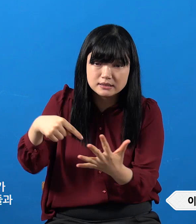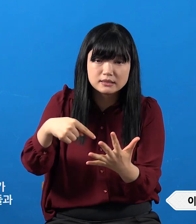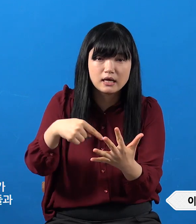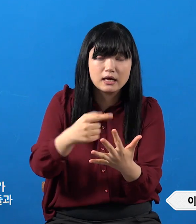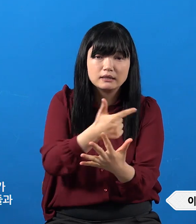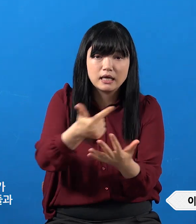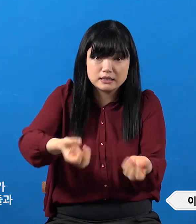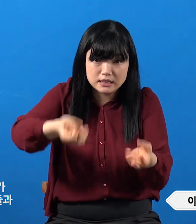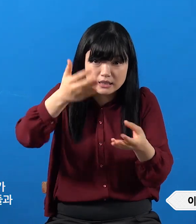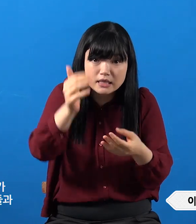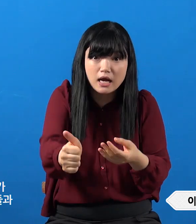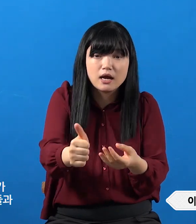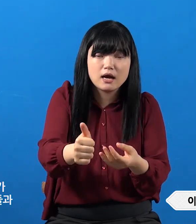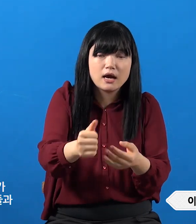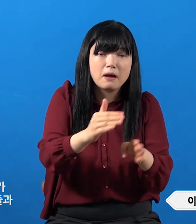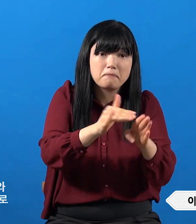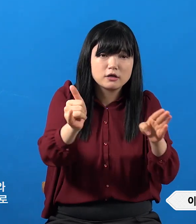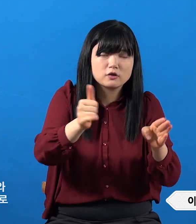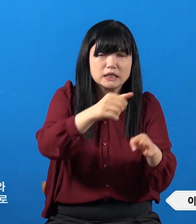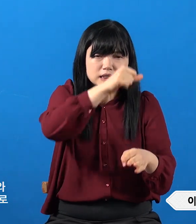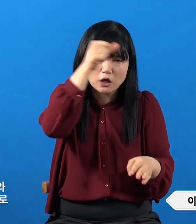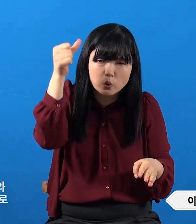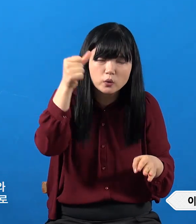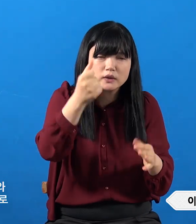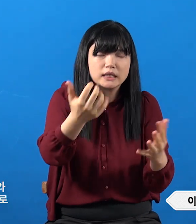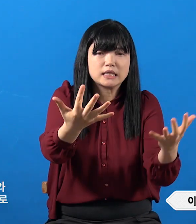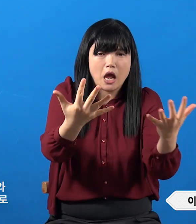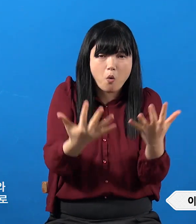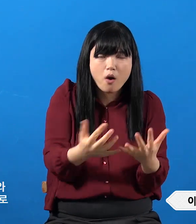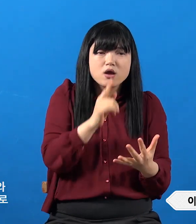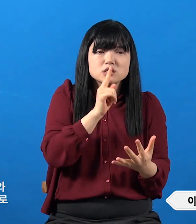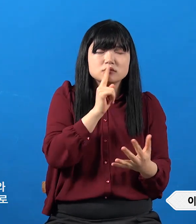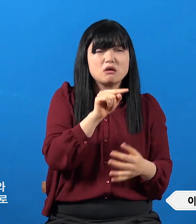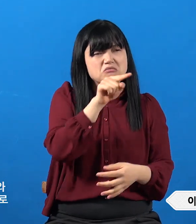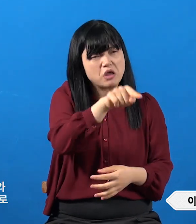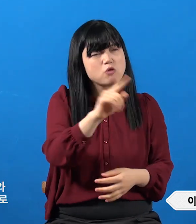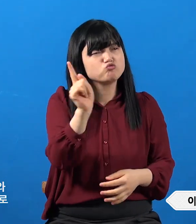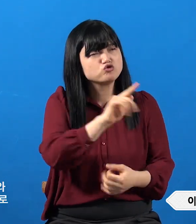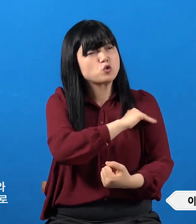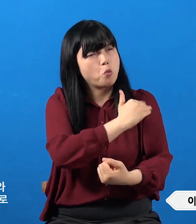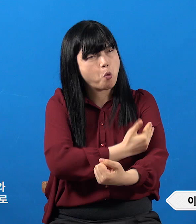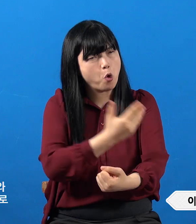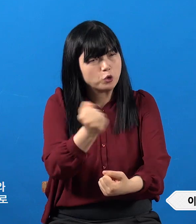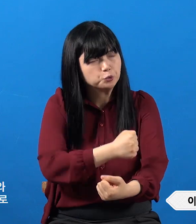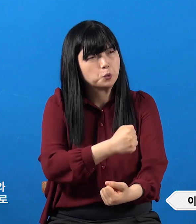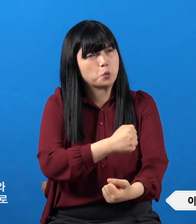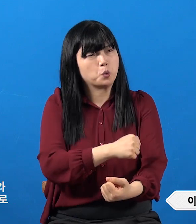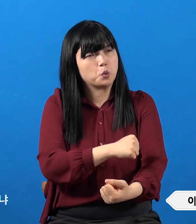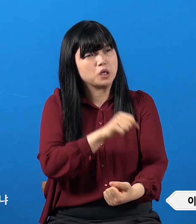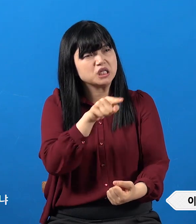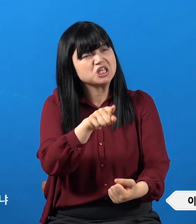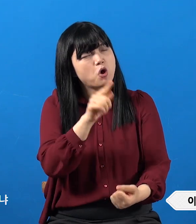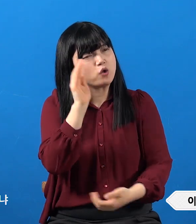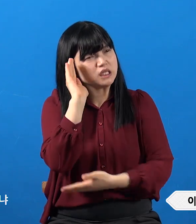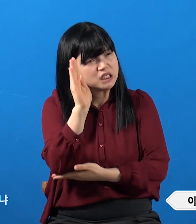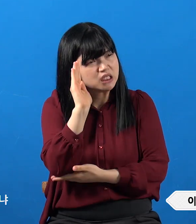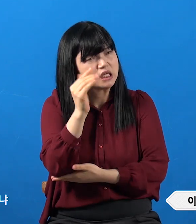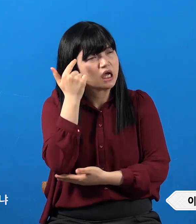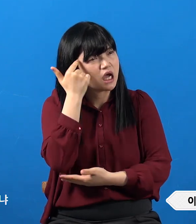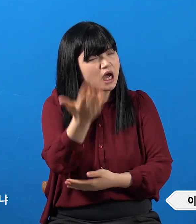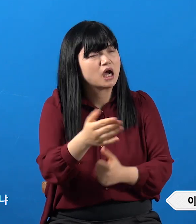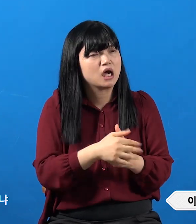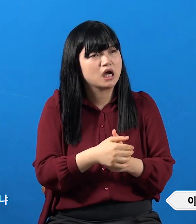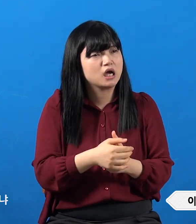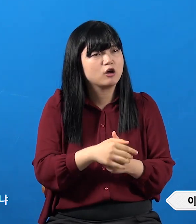가르치실새 대제사장들과 백성의 장로들이 나와 이르되 네가 무슨 권위로 이런 일을